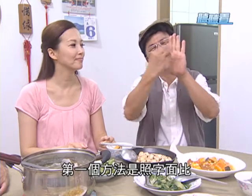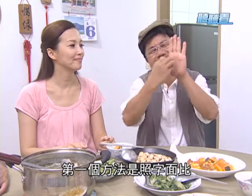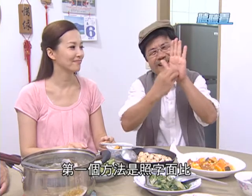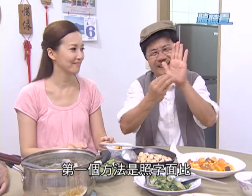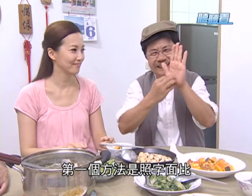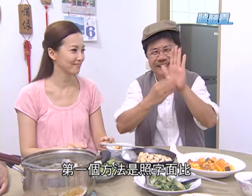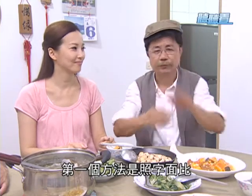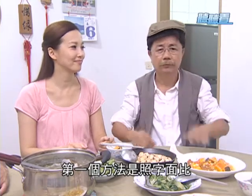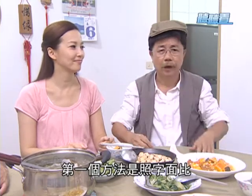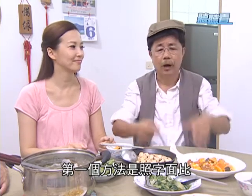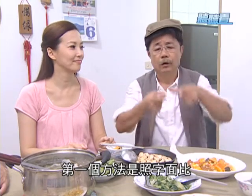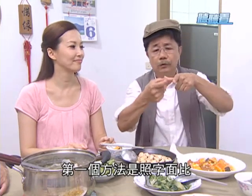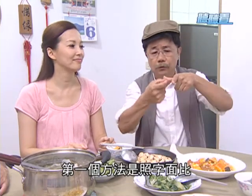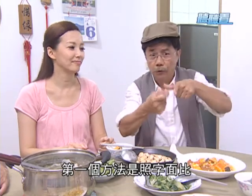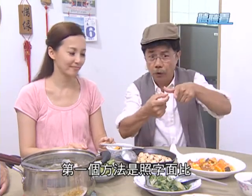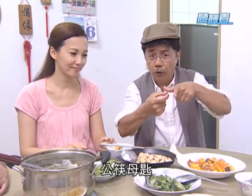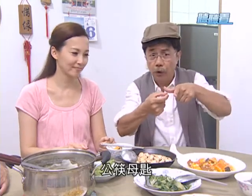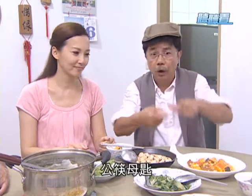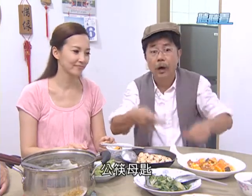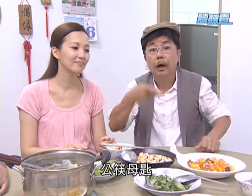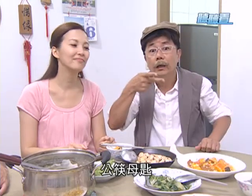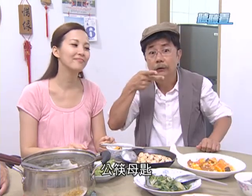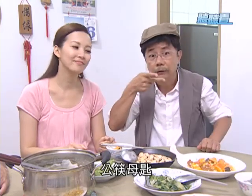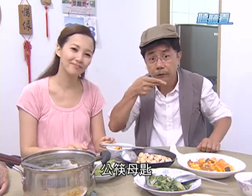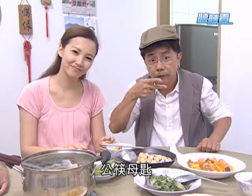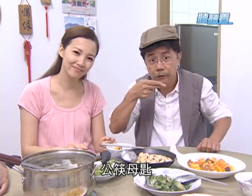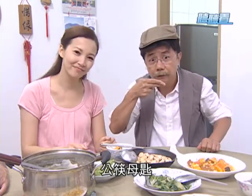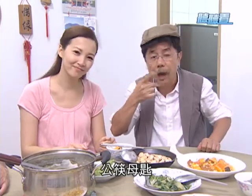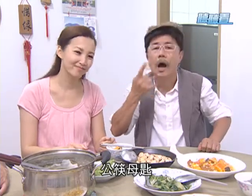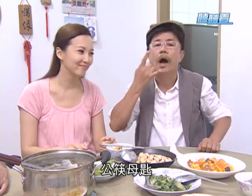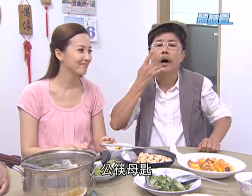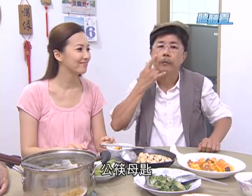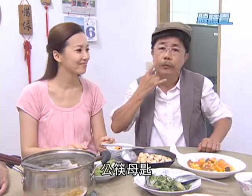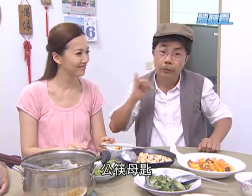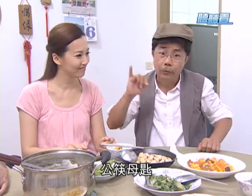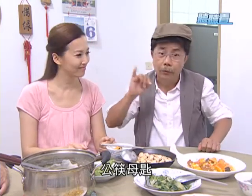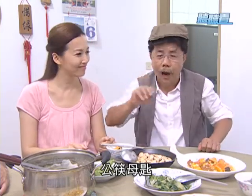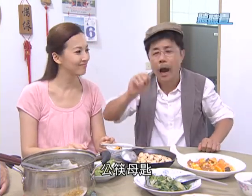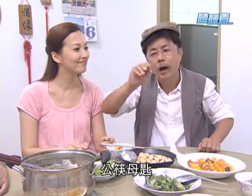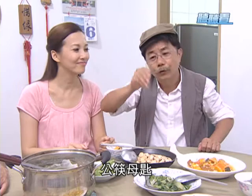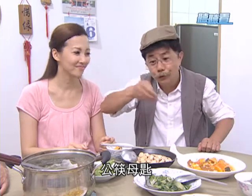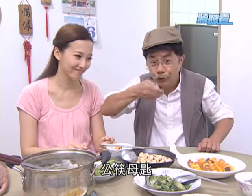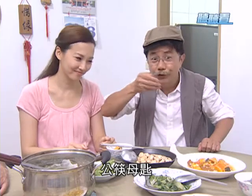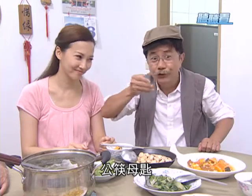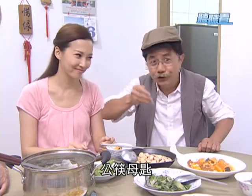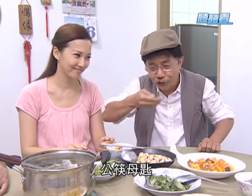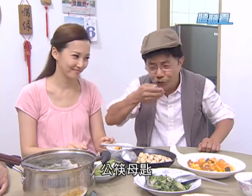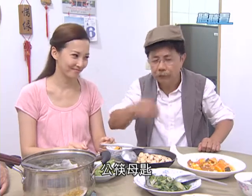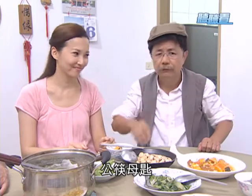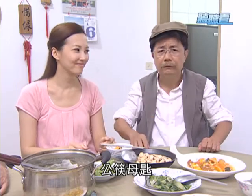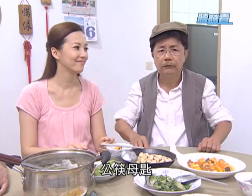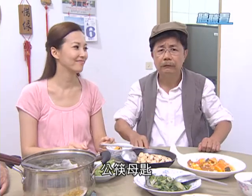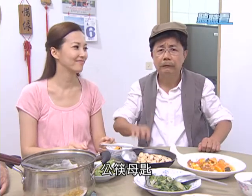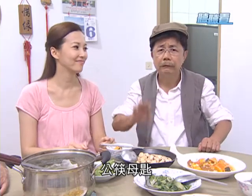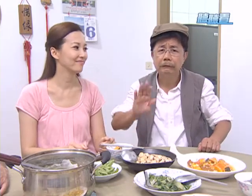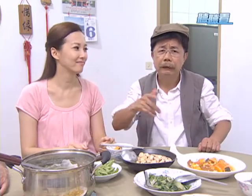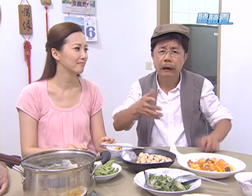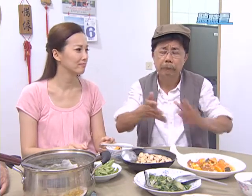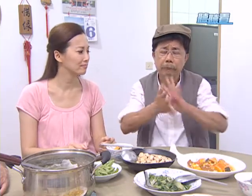照字面比，公。筷、母、匙，可是这